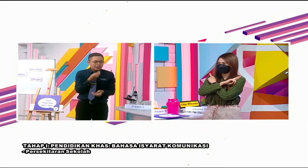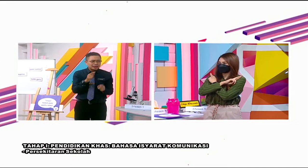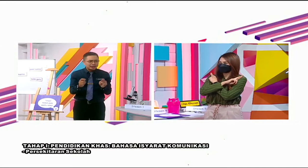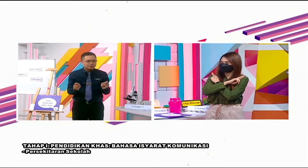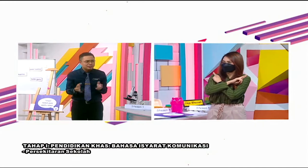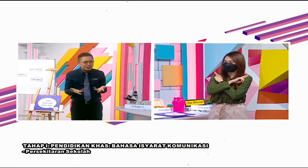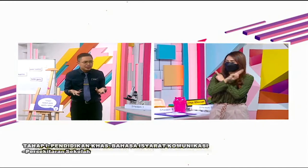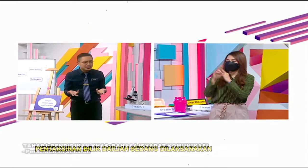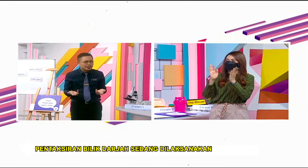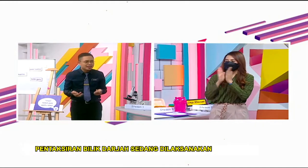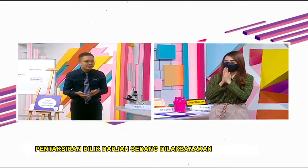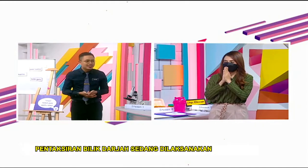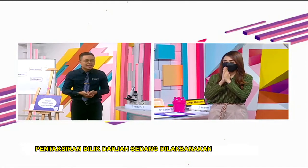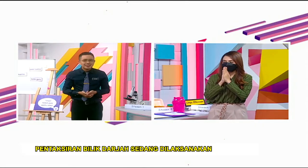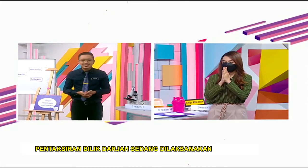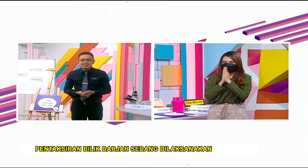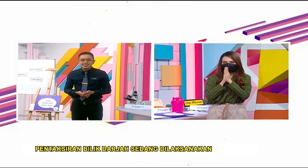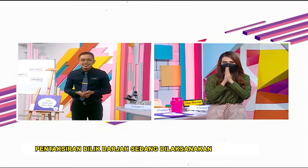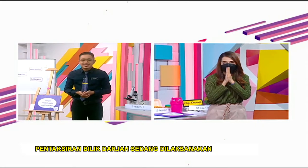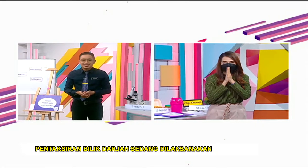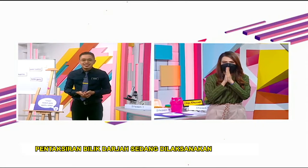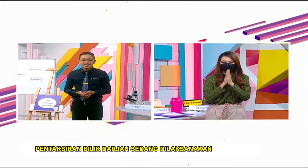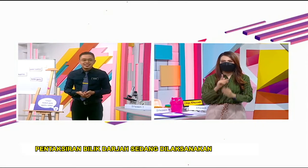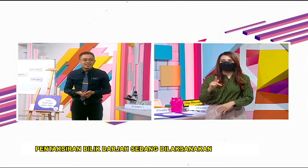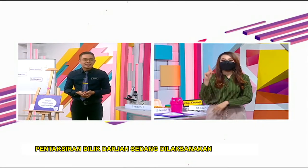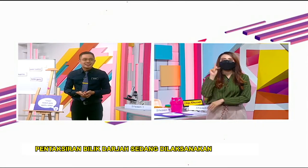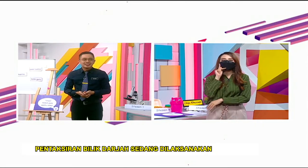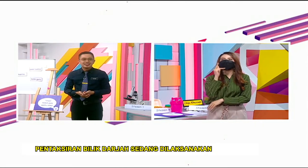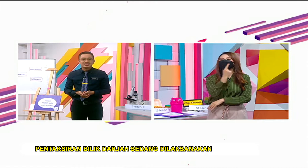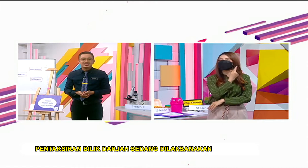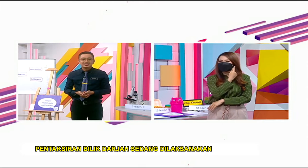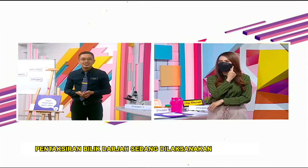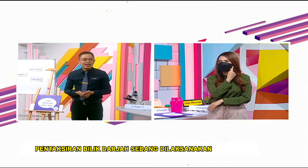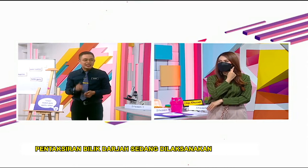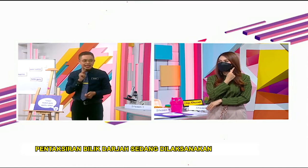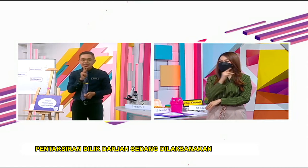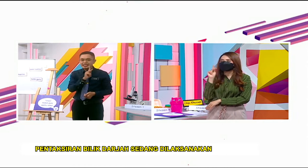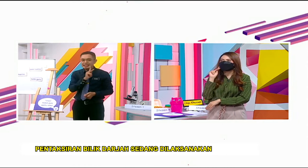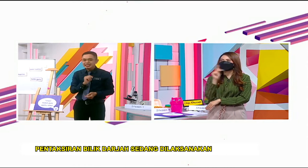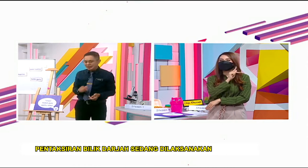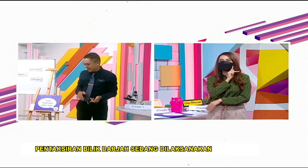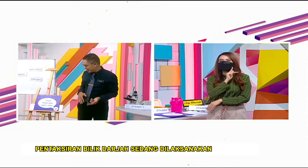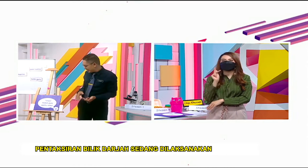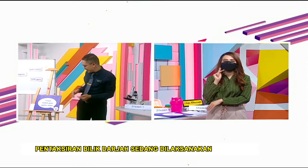makan. Di mana tu, Kak Ellie? Biasanya dekat kantin. Kantin. Okey, okay. Kita tengok